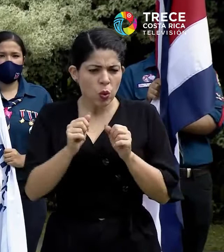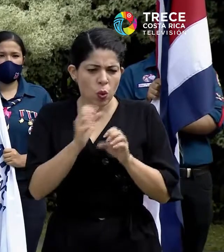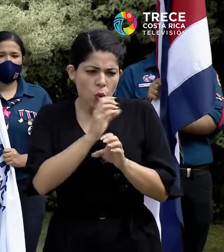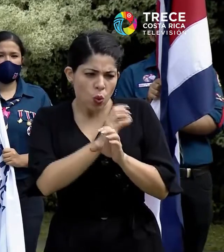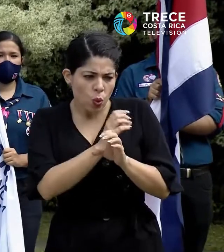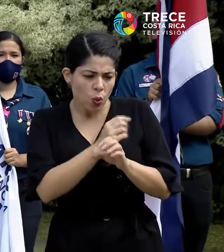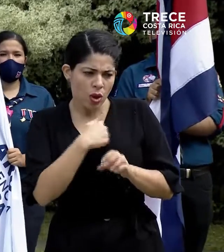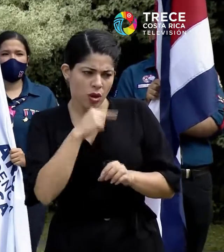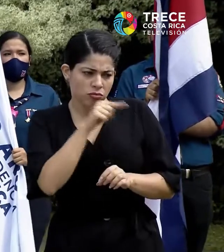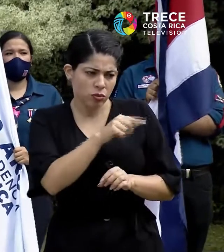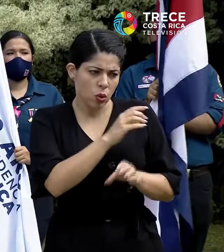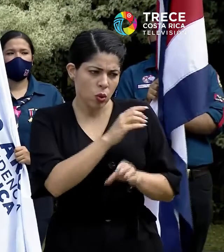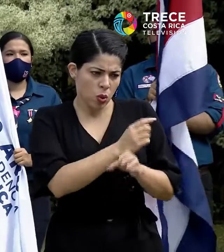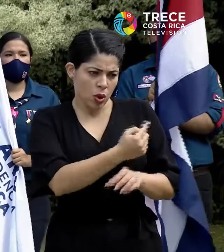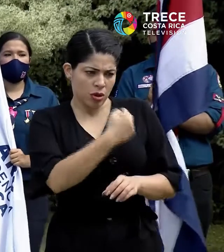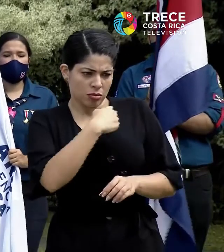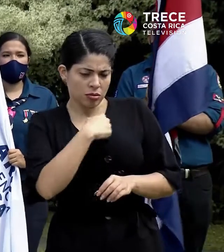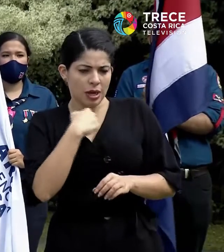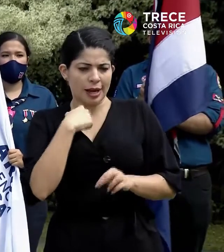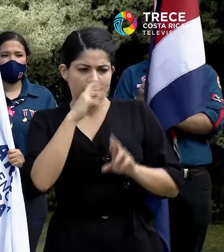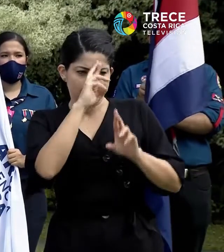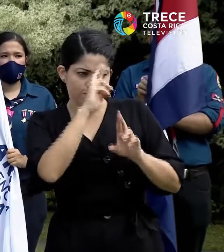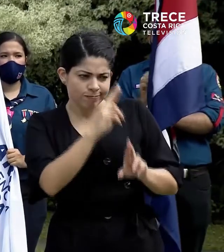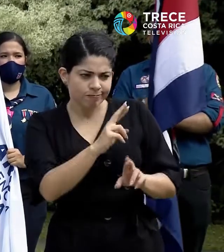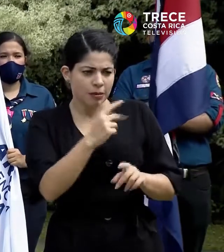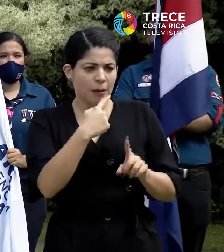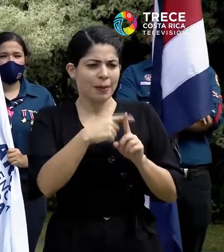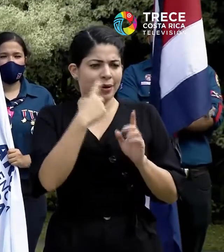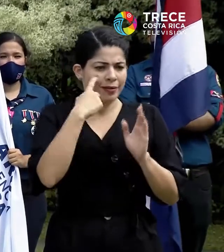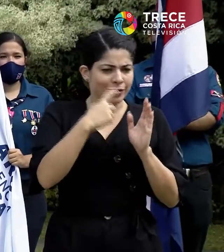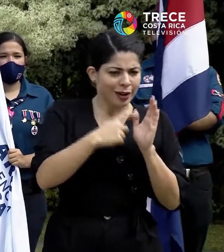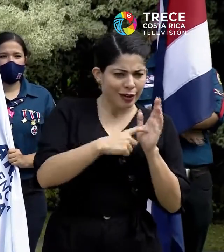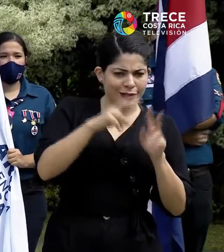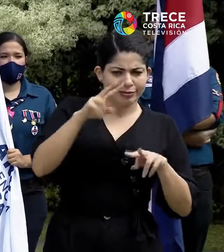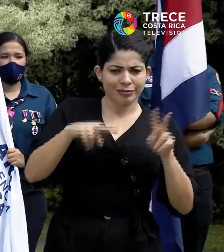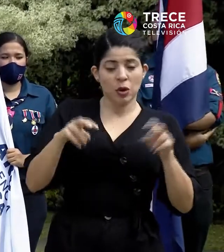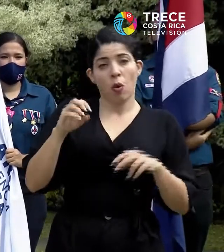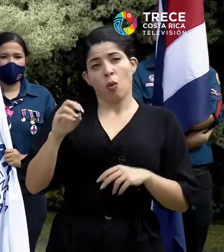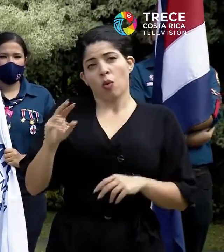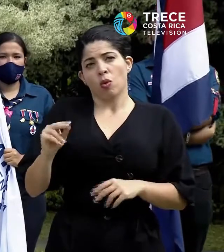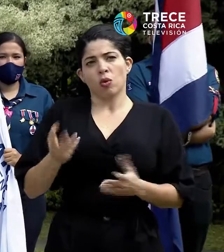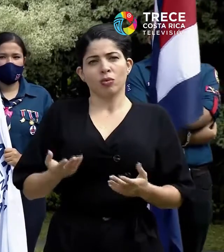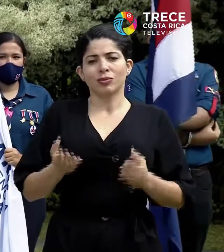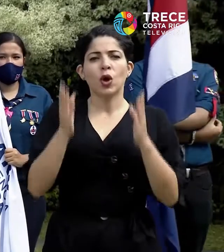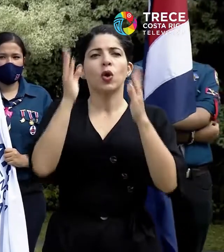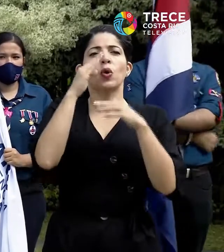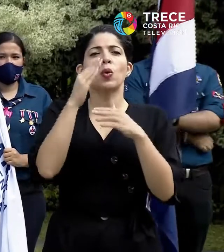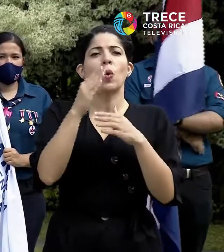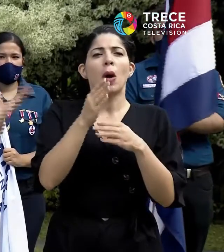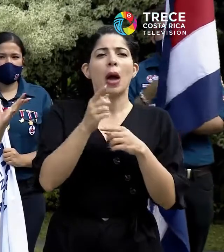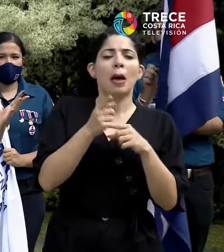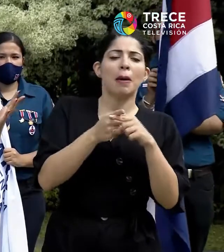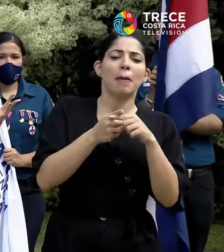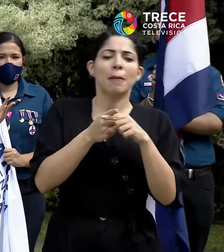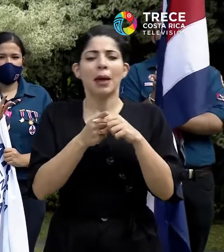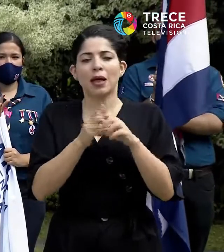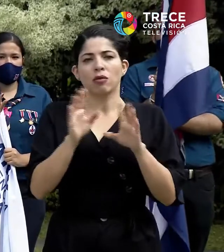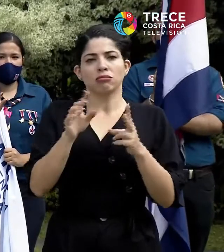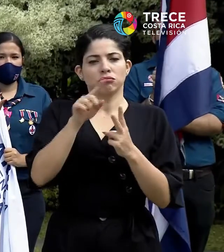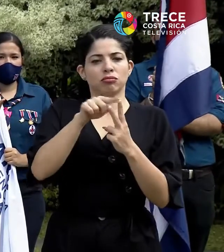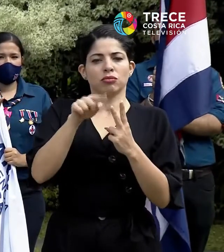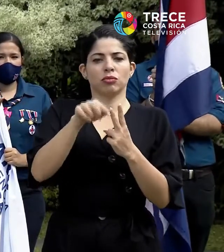a respetarnos, a reconocernos y cada vez más, o no. Yo siempre digo, ahí no hay opción media. O decidimos